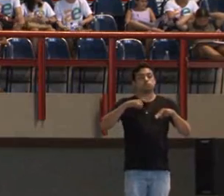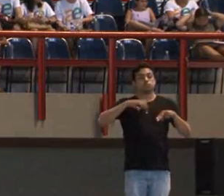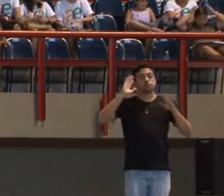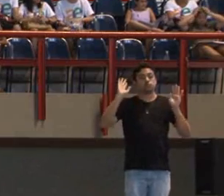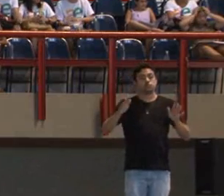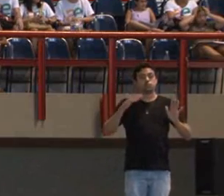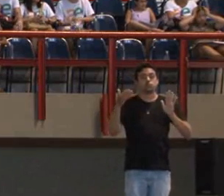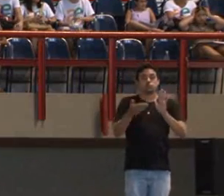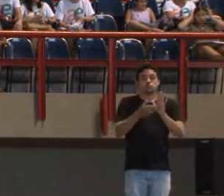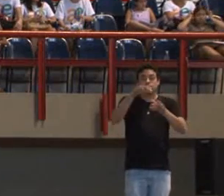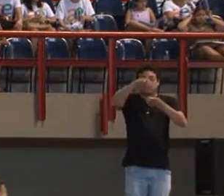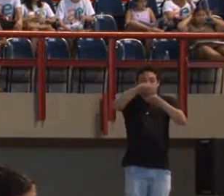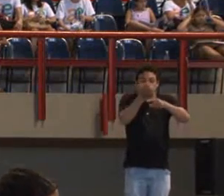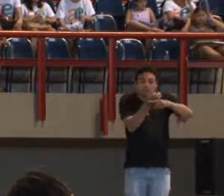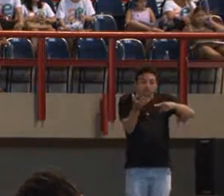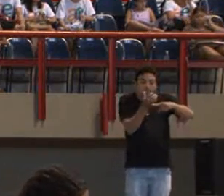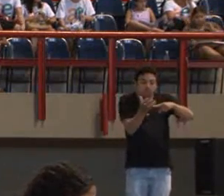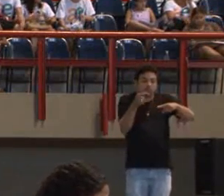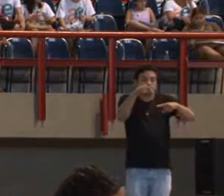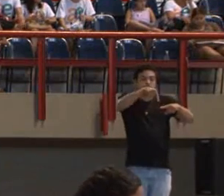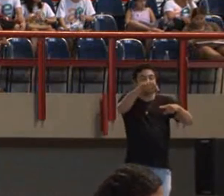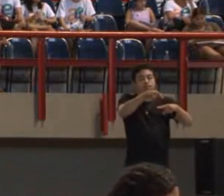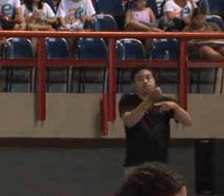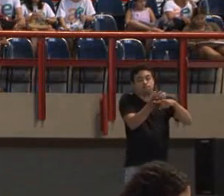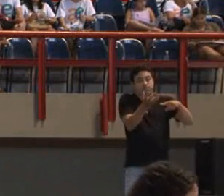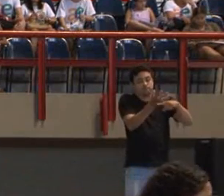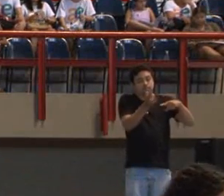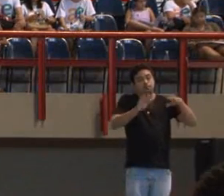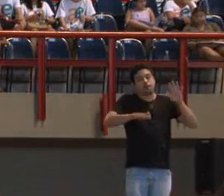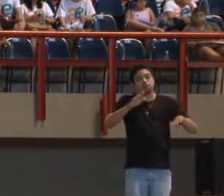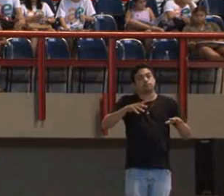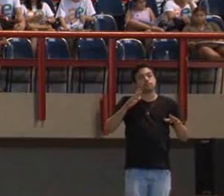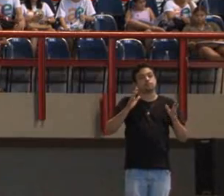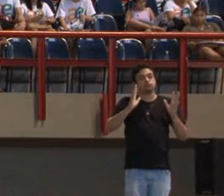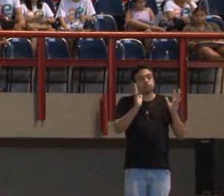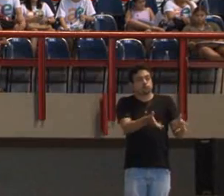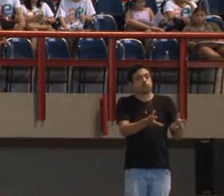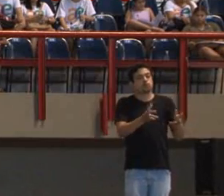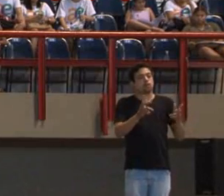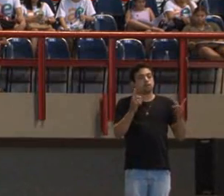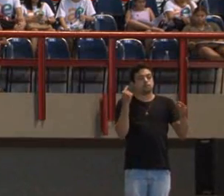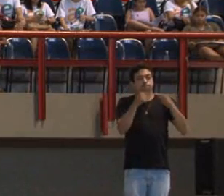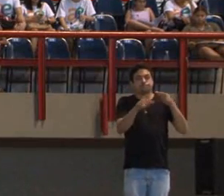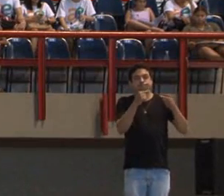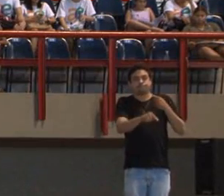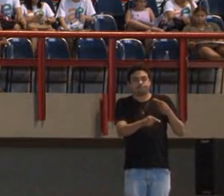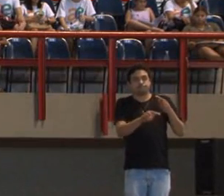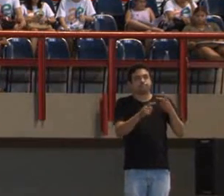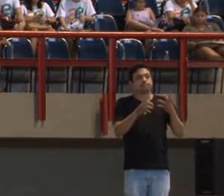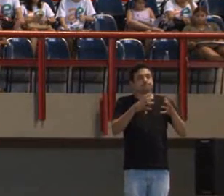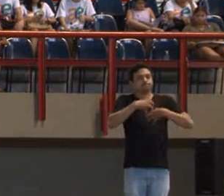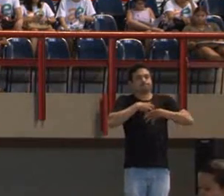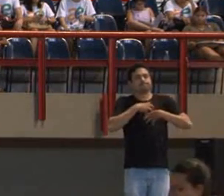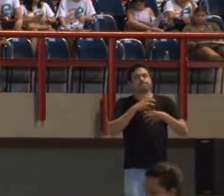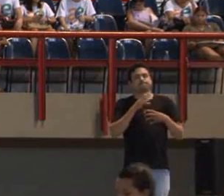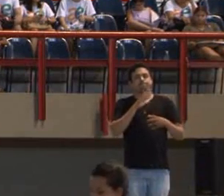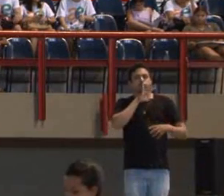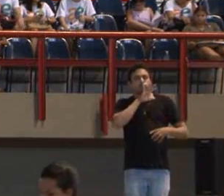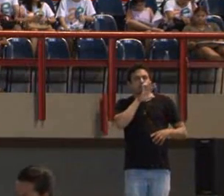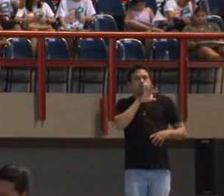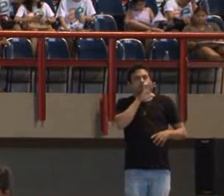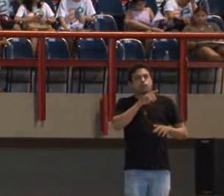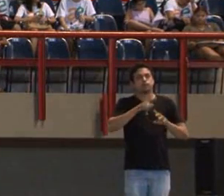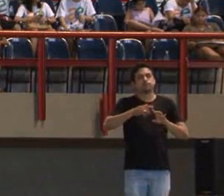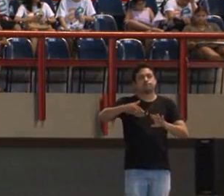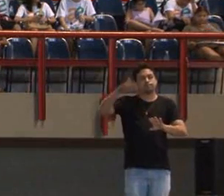pela física. Aquela física, muitas vezes chata e sem sentido, que a gente vê ou um dia viu